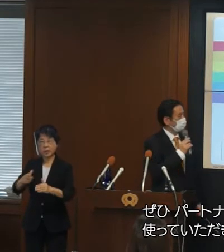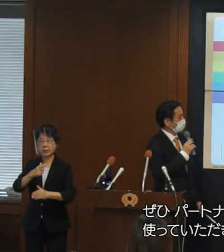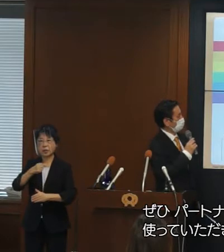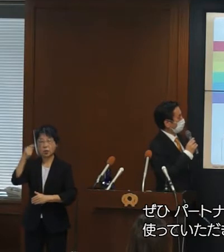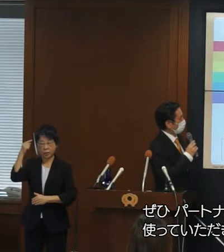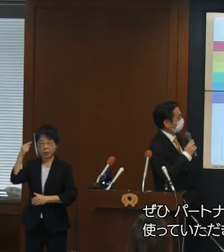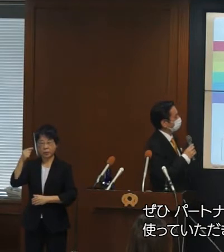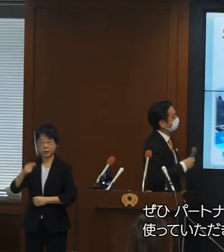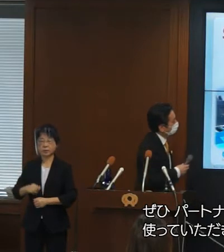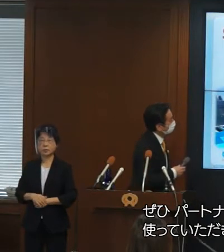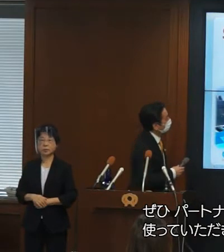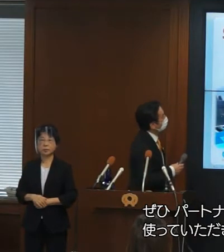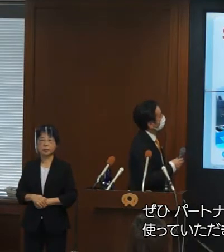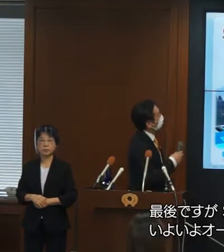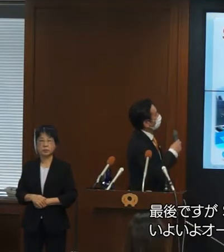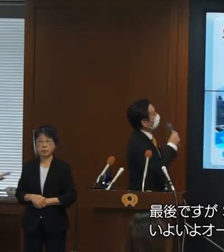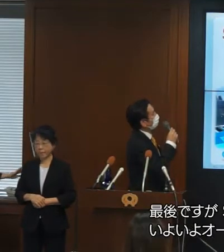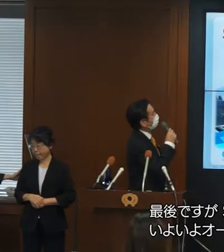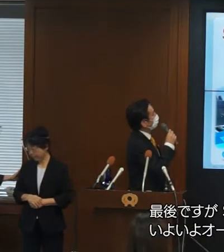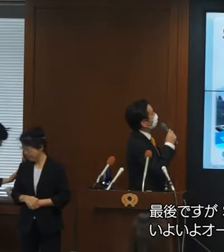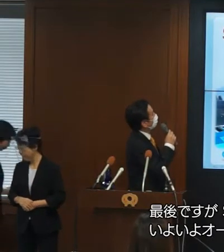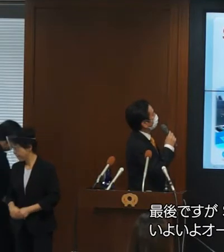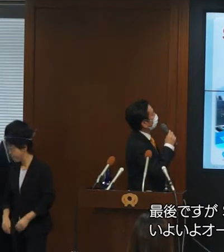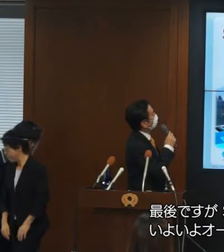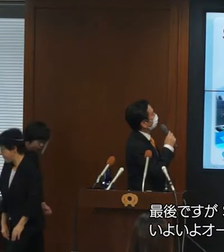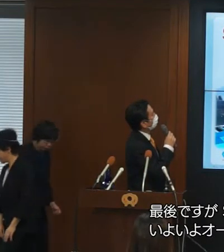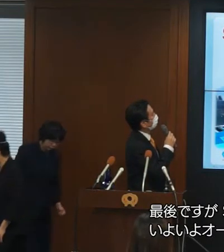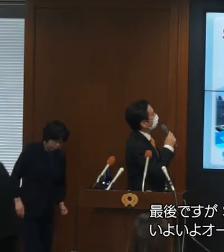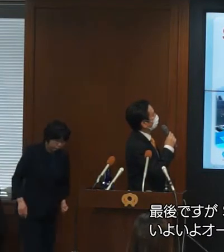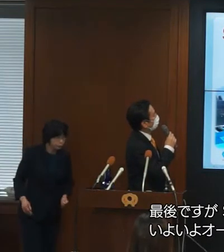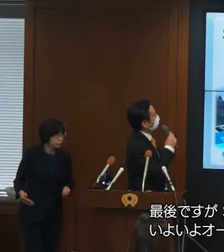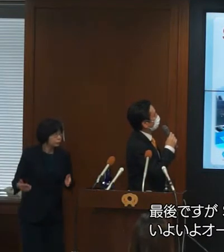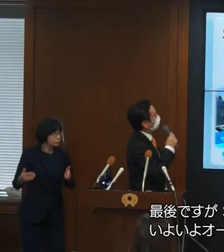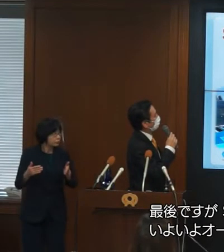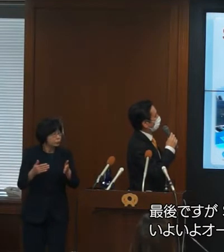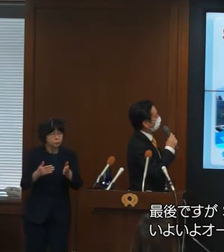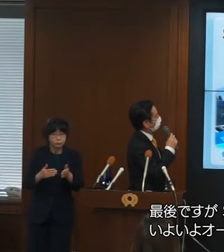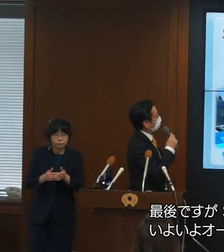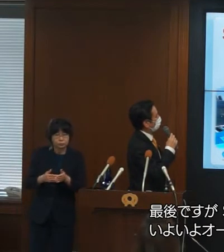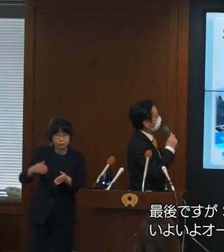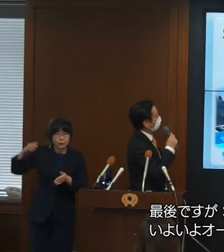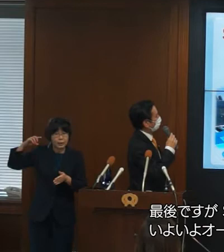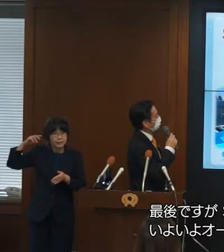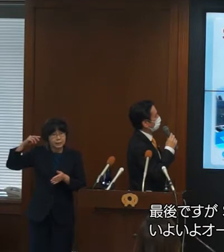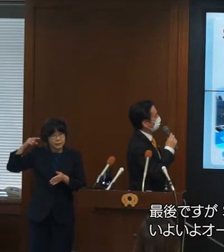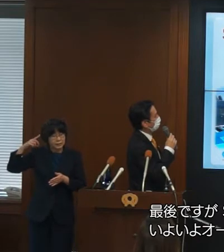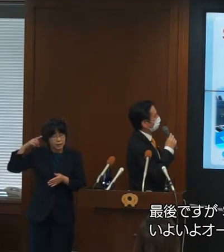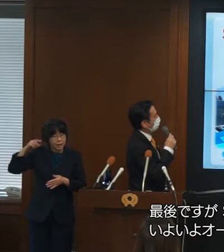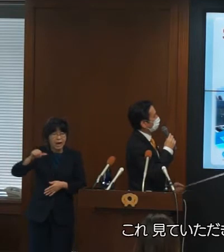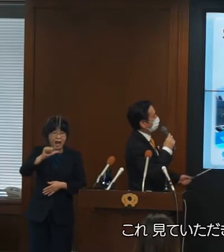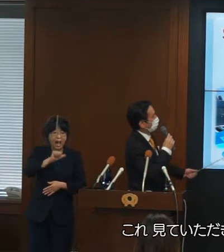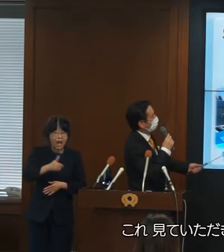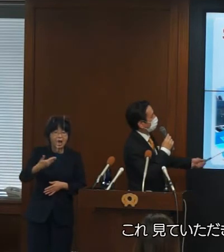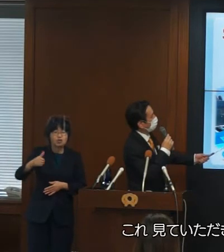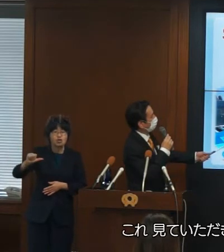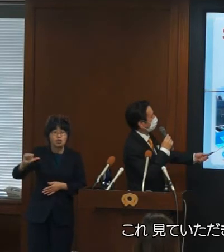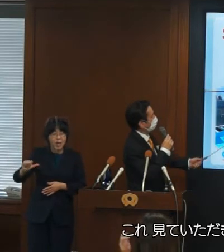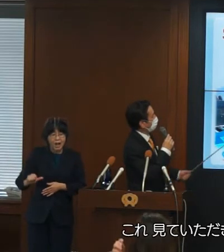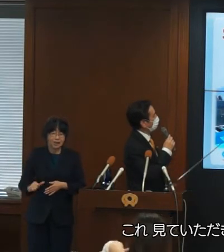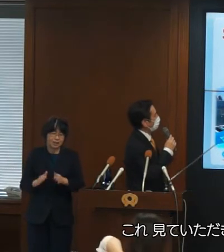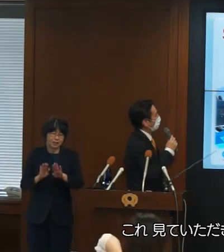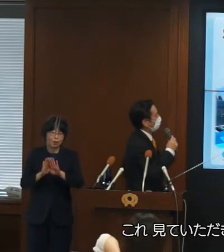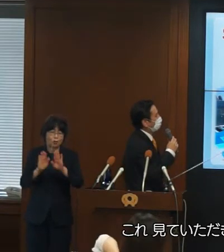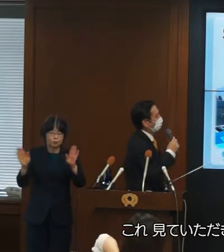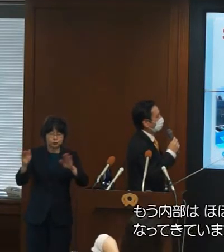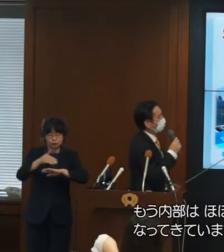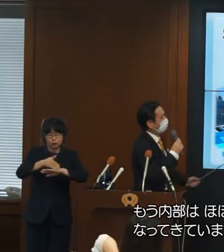います。はい、で最後ですが、佐賀アクアがいよいよオープンする話です。これ見ていただきますと、こん